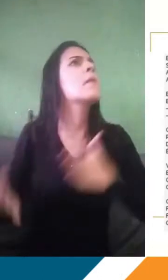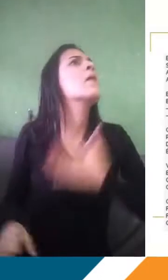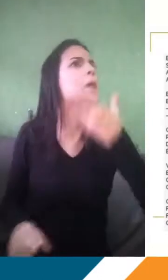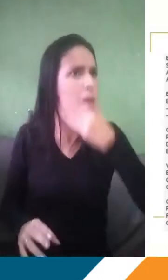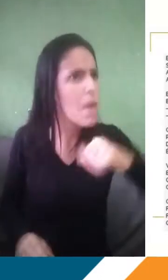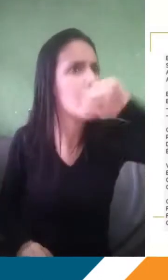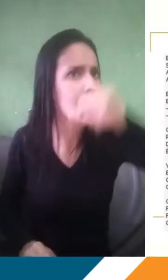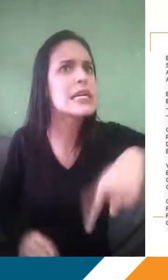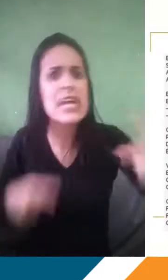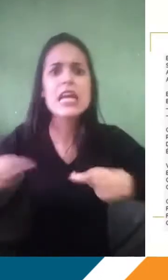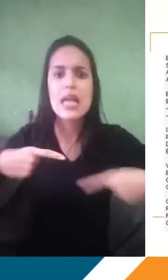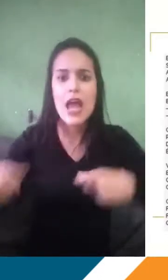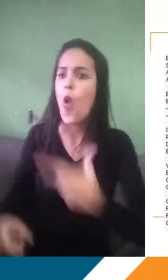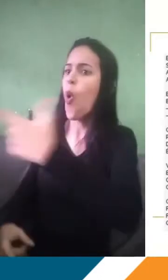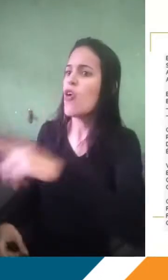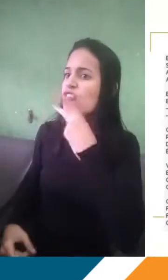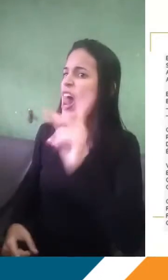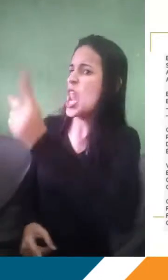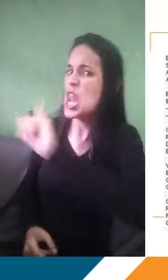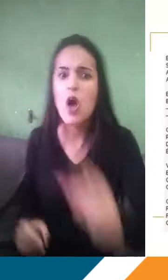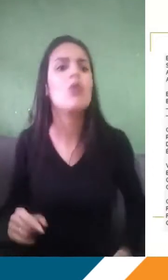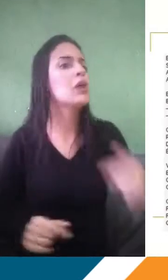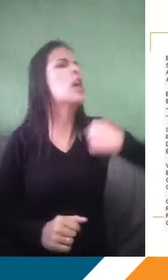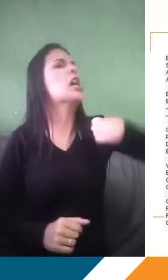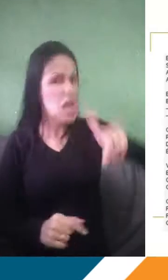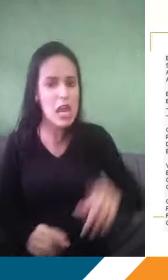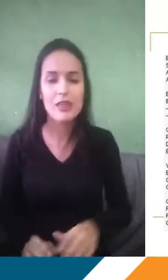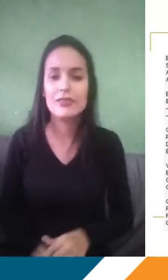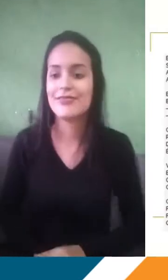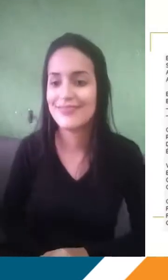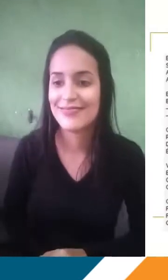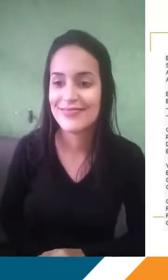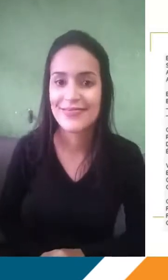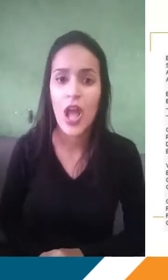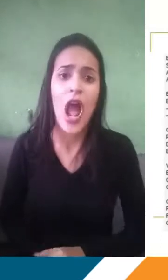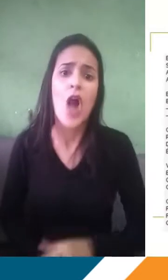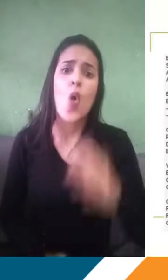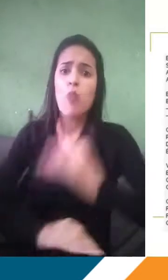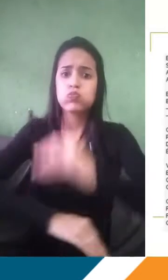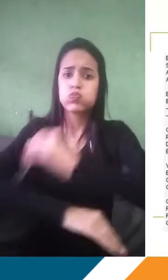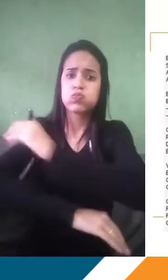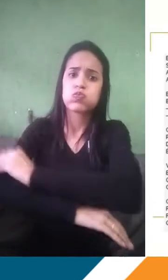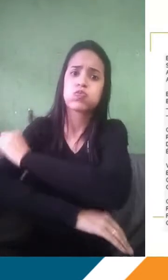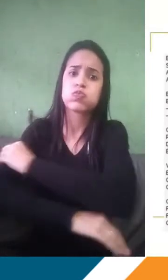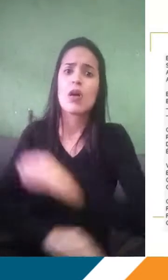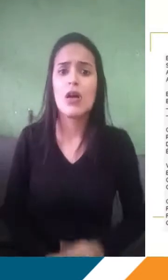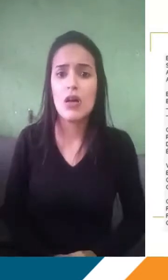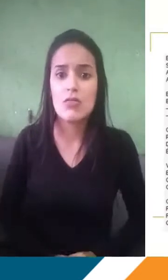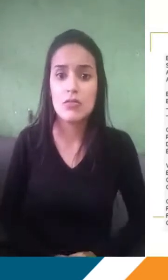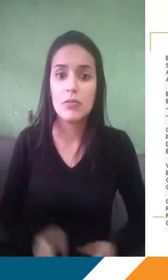foi. O sapo tanoeiro, parnasiano aguado, diz, meu cancioneiro é bem